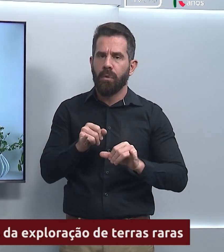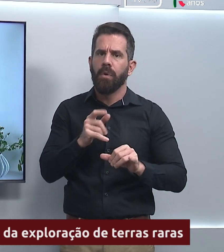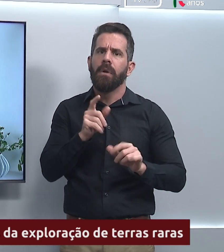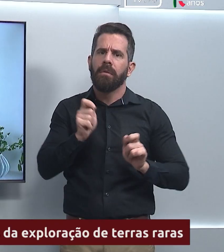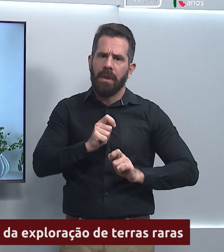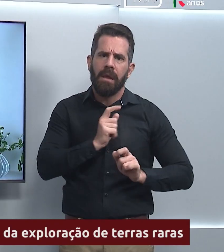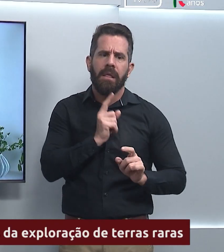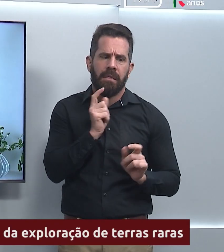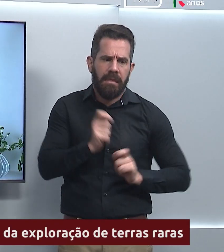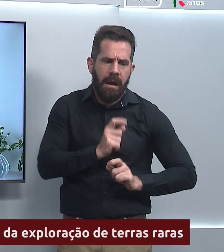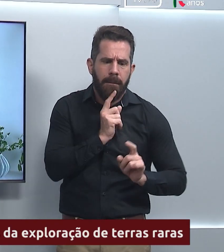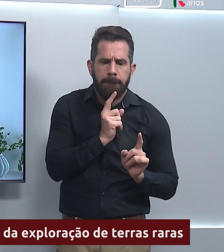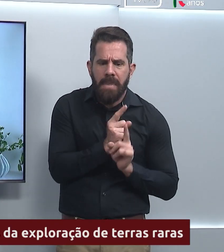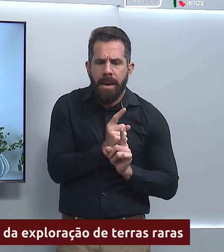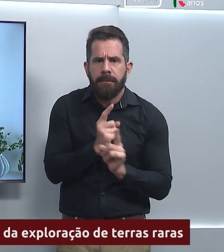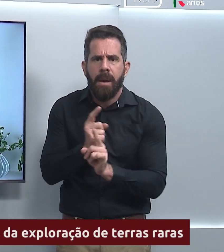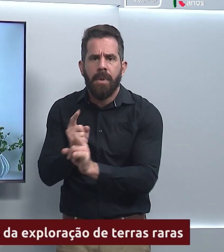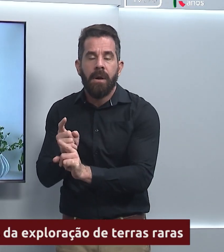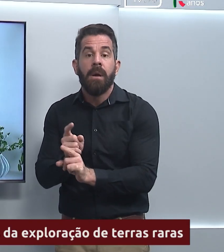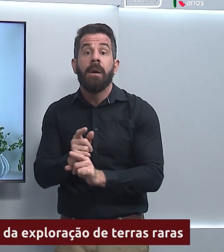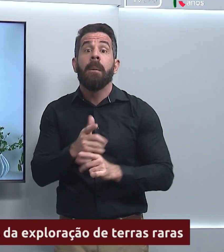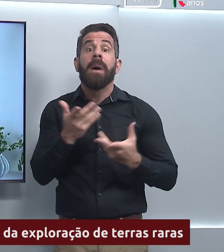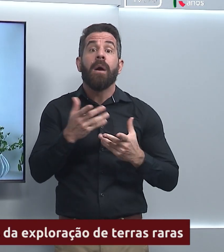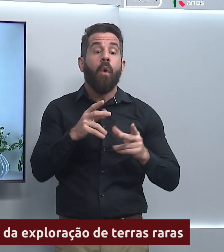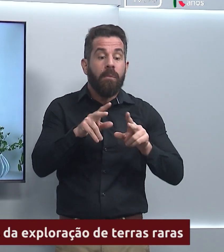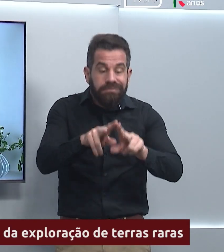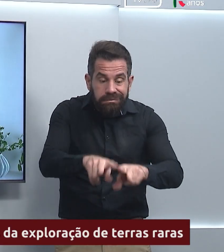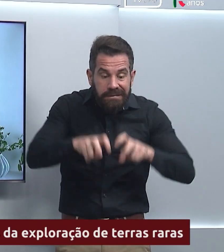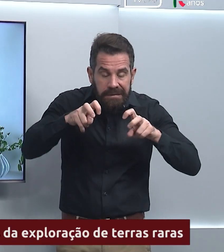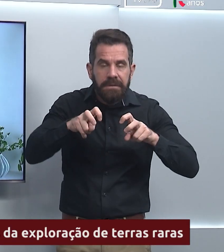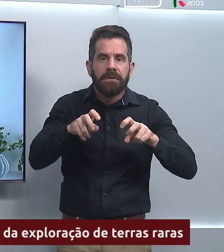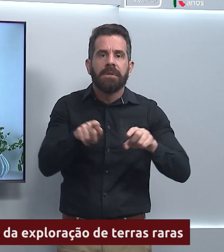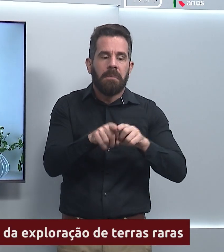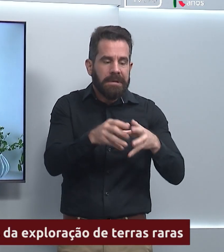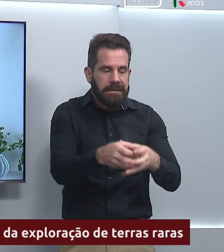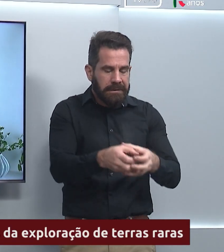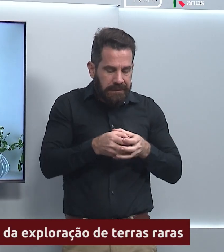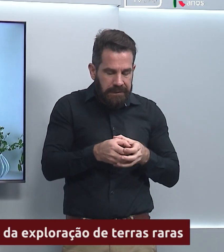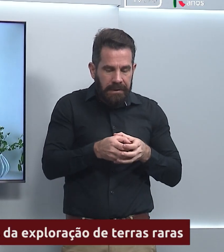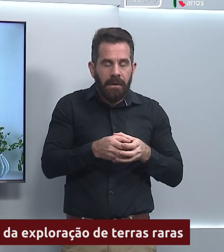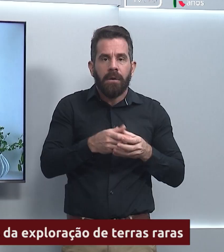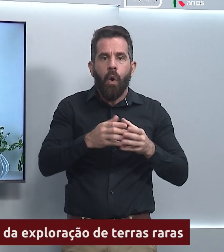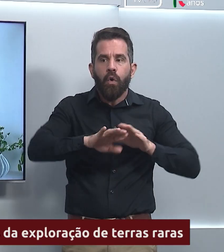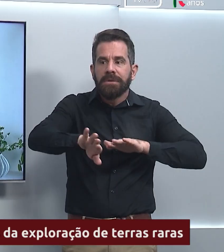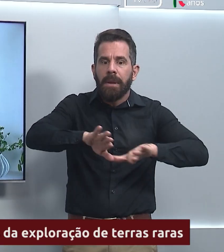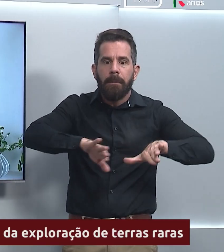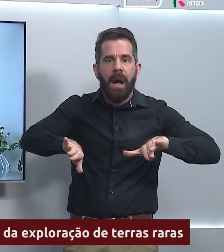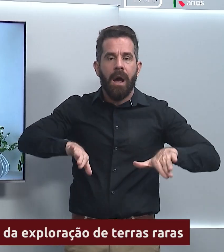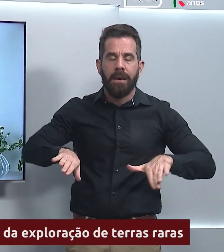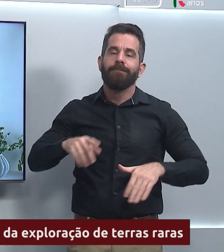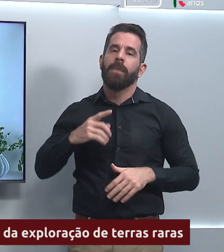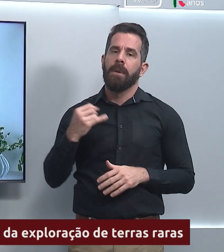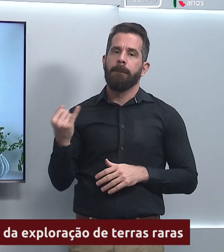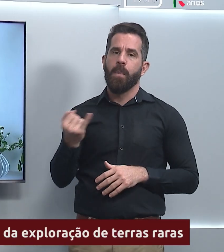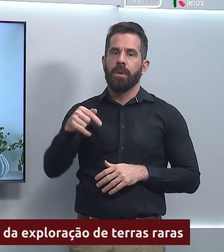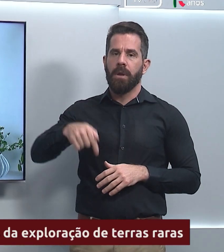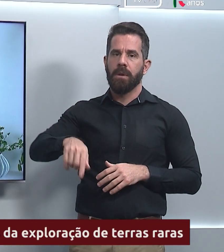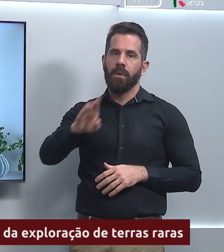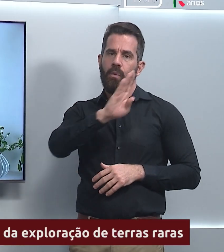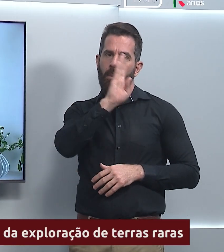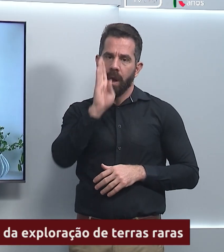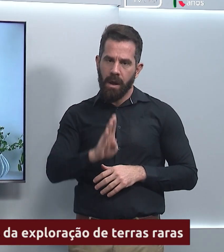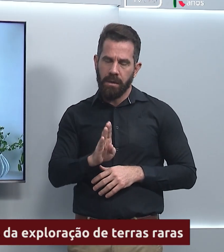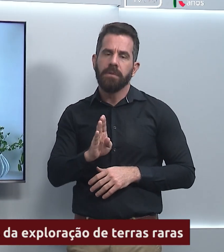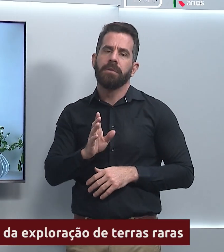fazer a extração e a concentração dos mesmos. Com certeza é importante para o Brasil se industrializar, tá? Porque os recursos